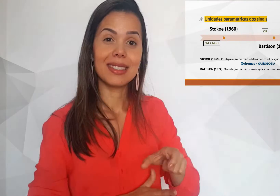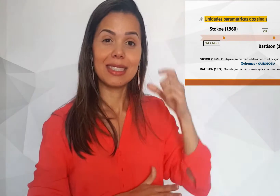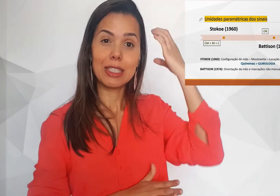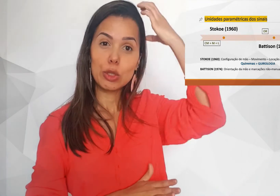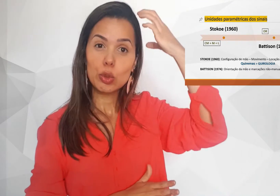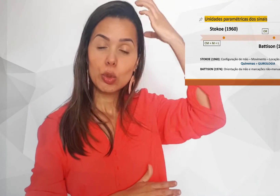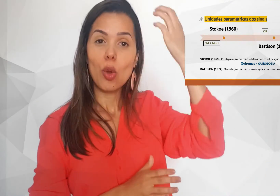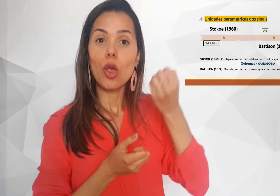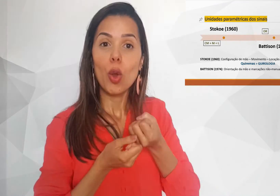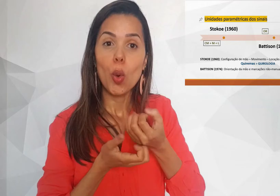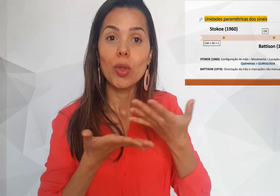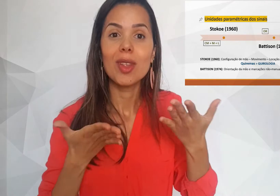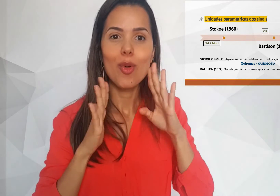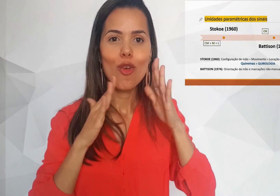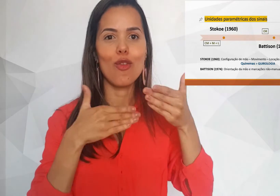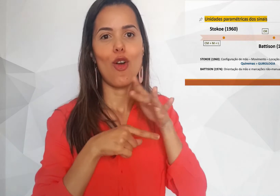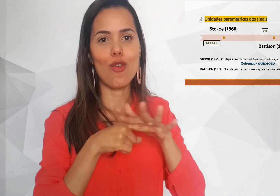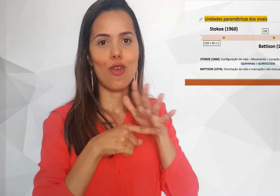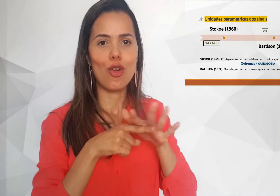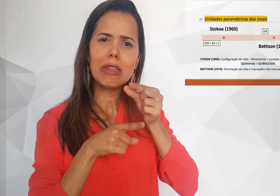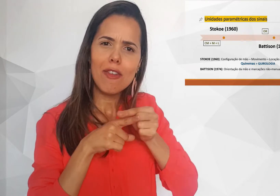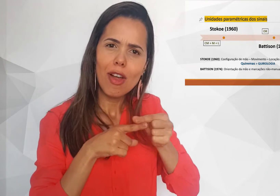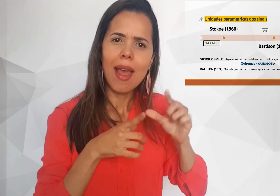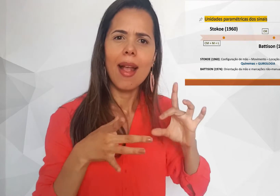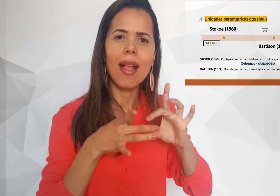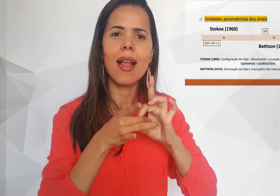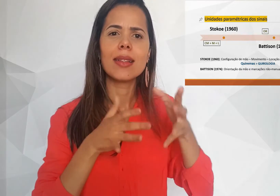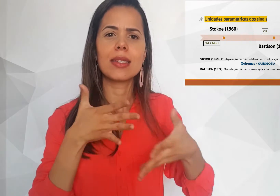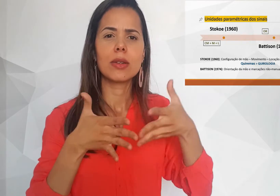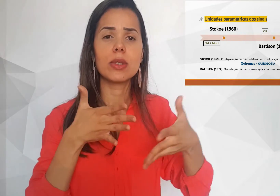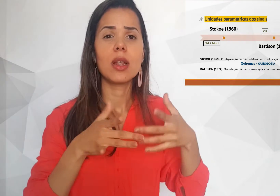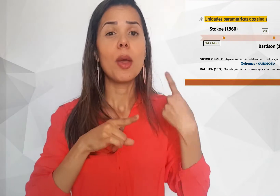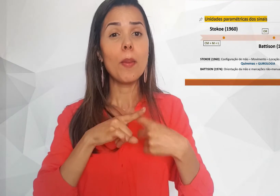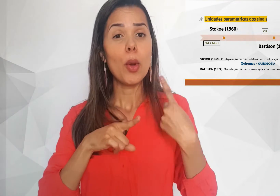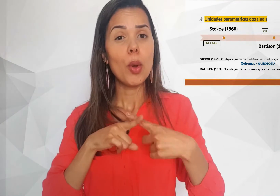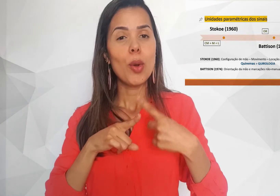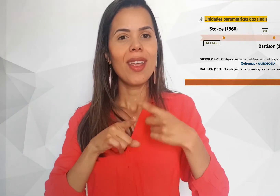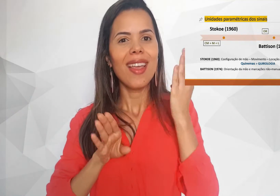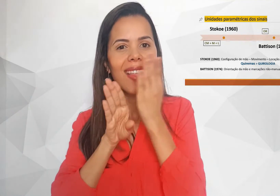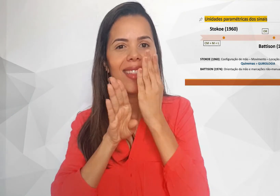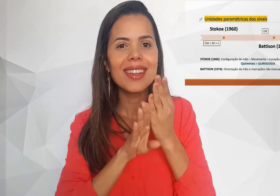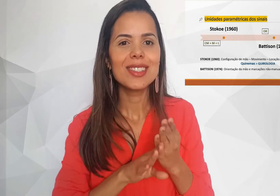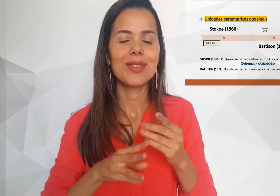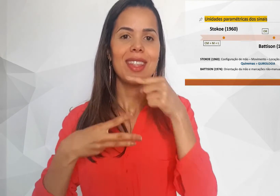Stokely contribui nesse campo de análise fonético-fonológica das línguas de sinais ao fazer